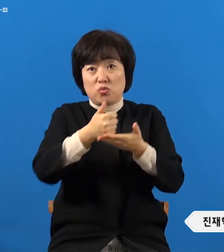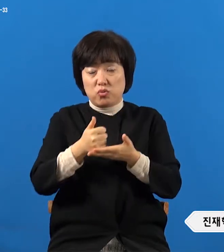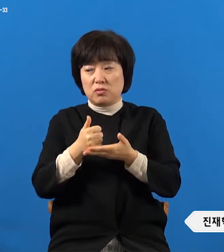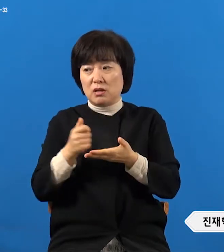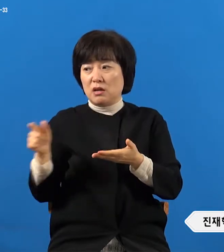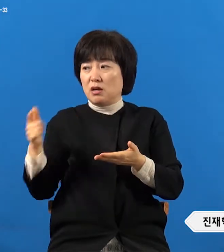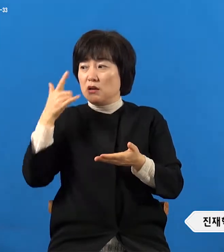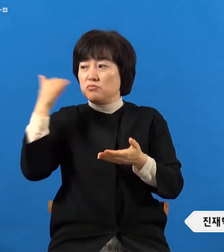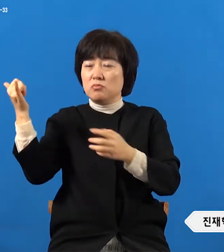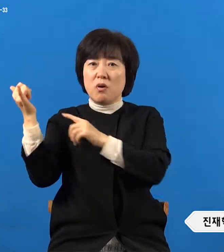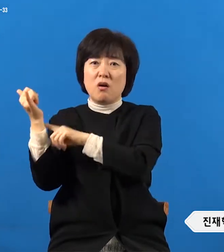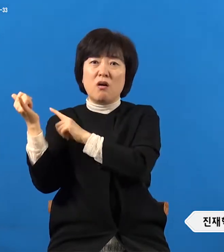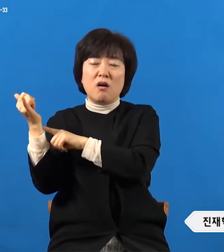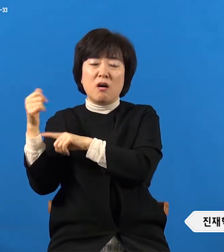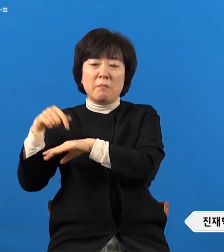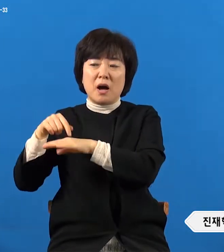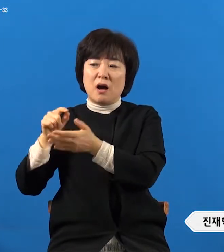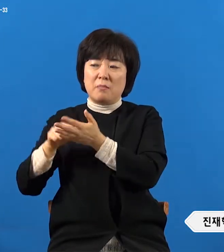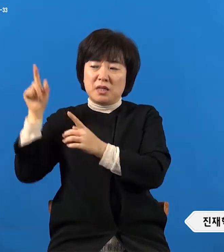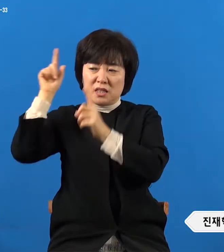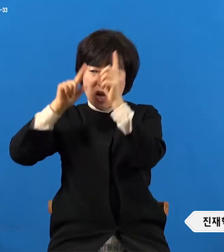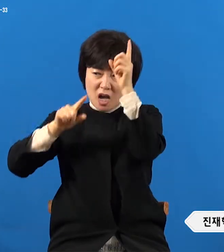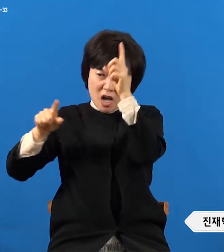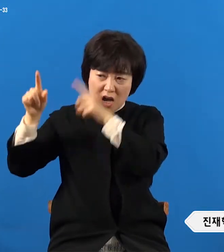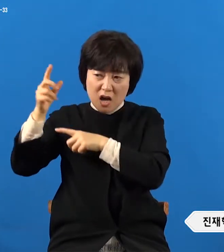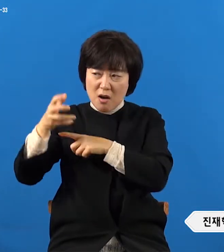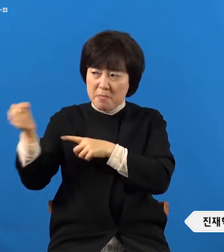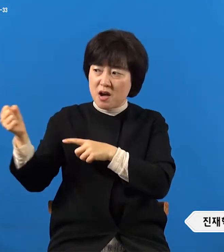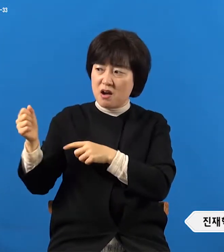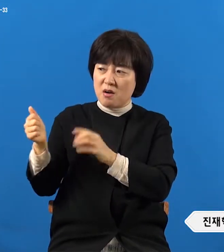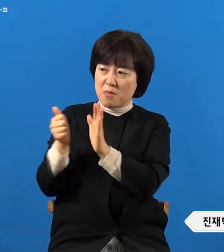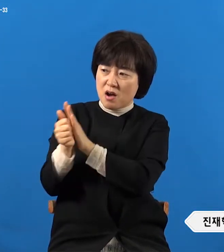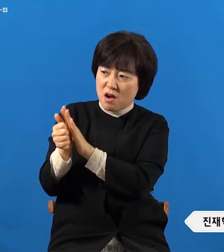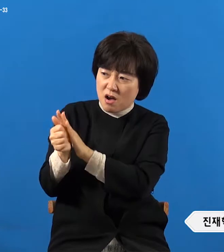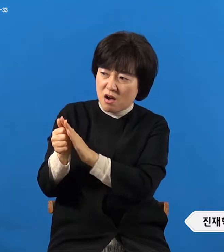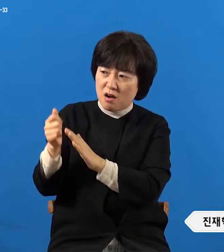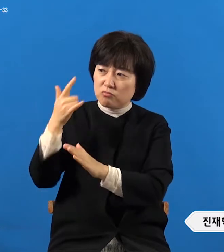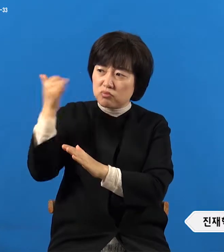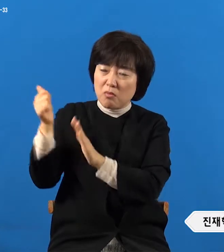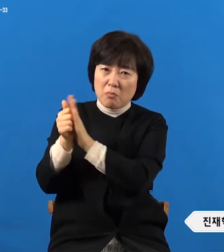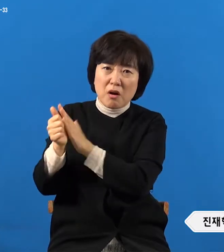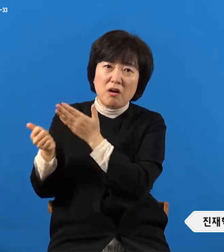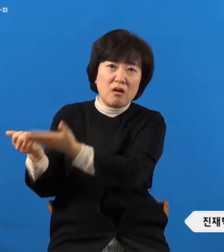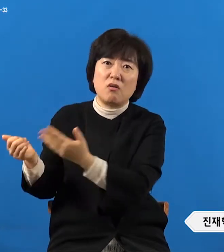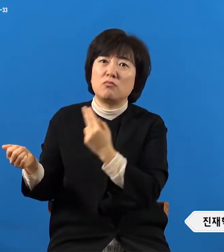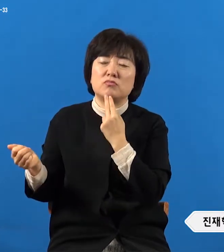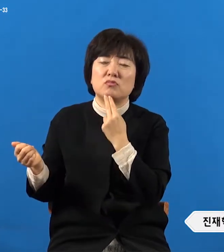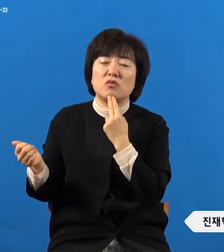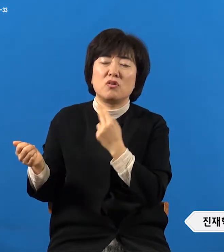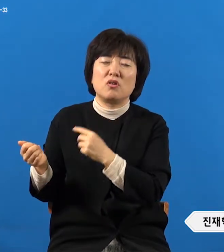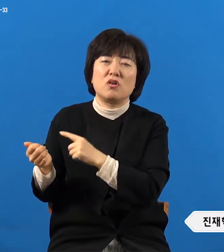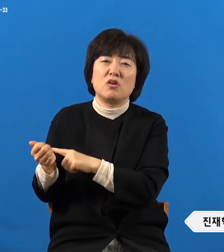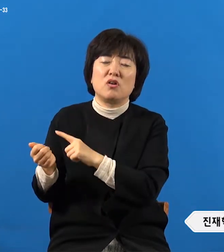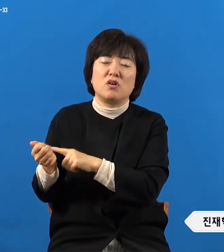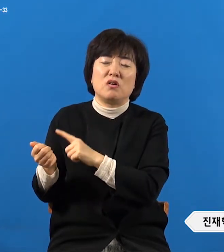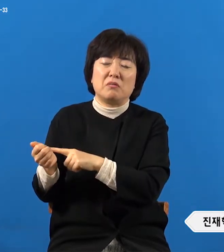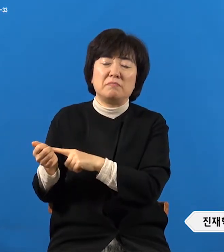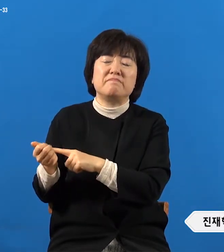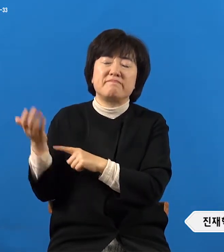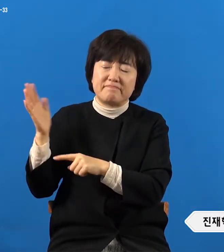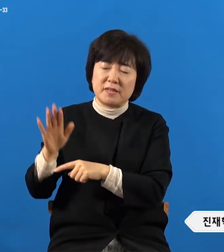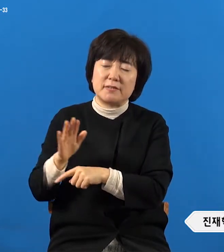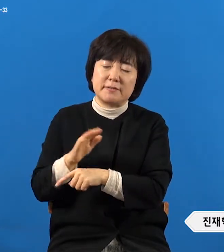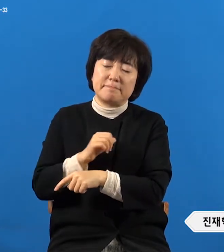받을 마음의 고통에 대해선 아무런 생각도 배려도 없었습니다. 그럼에도 불구하고 그를 초대한 소대장의